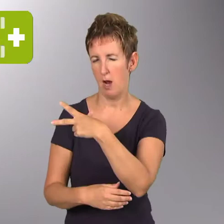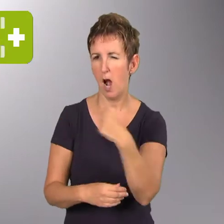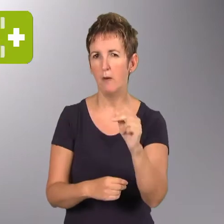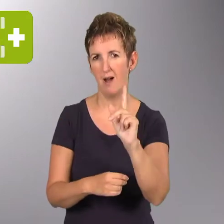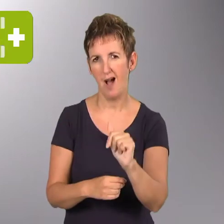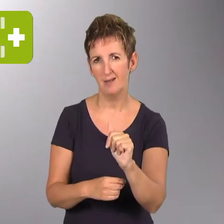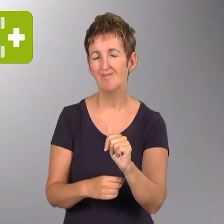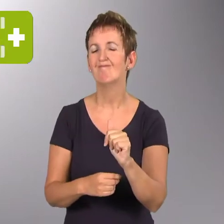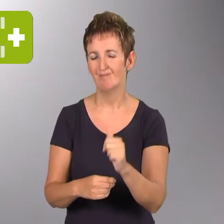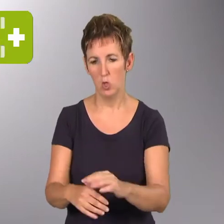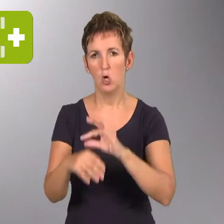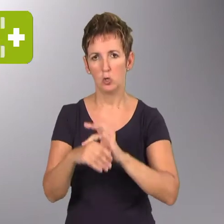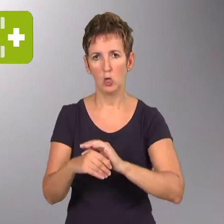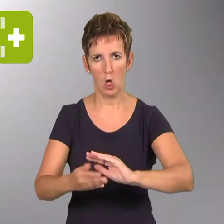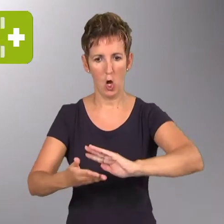vous présentez de graves symptômes grippaux.